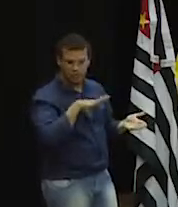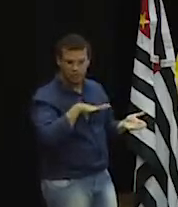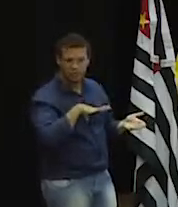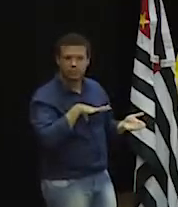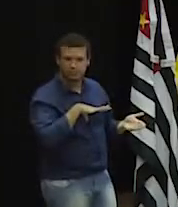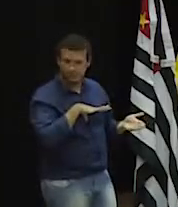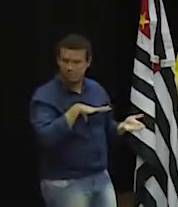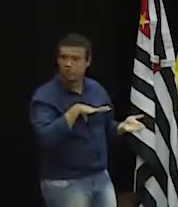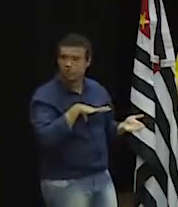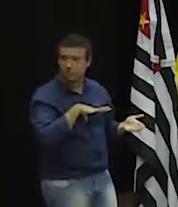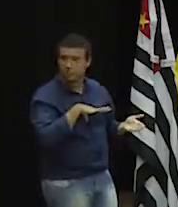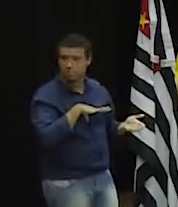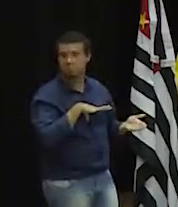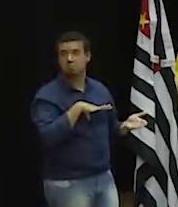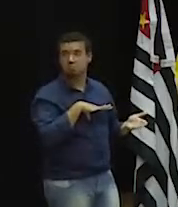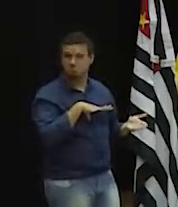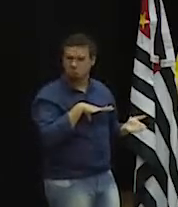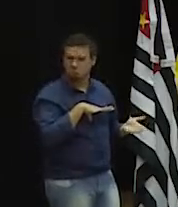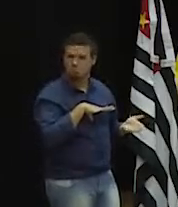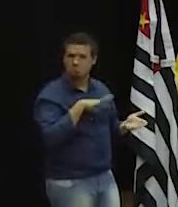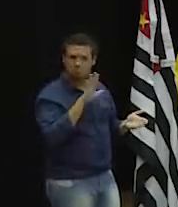preferiam ler em português a história.